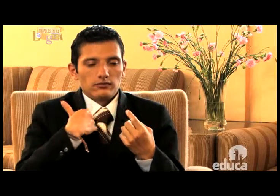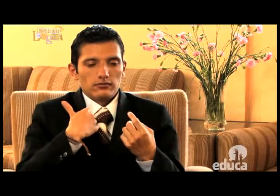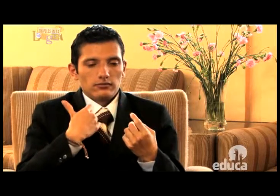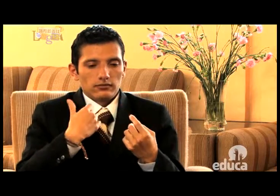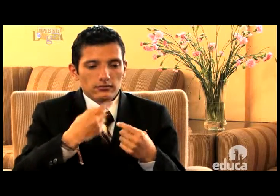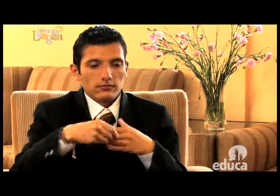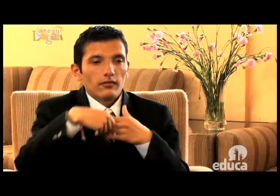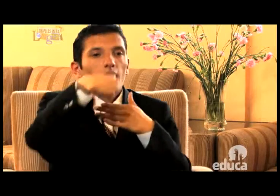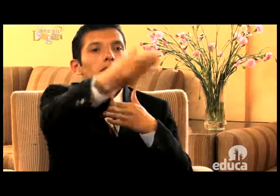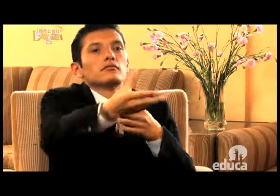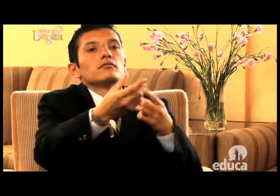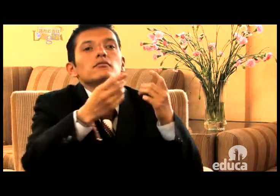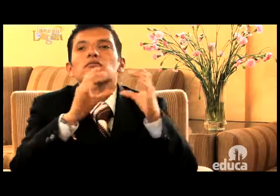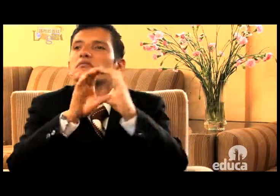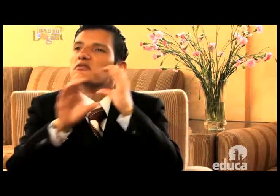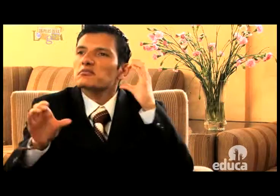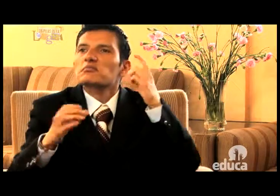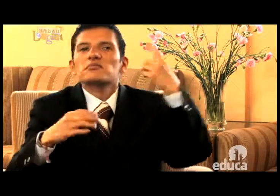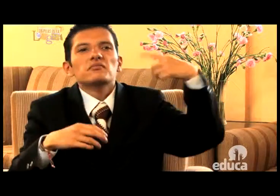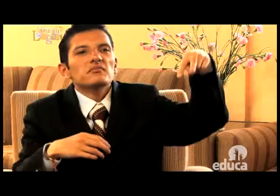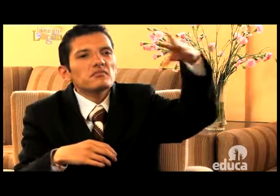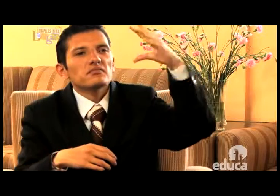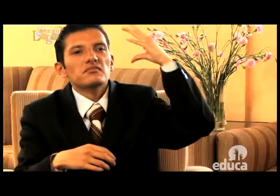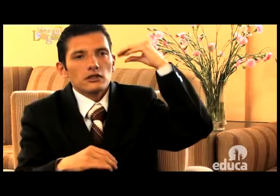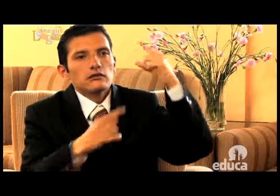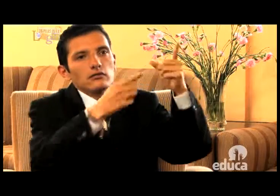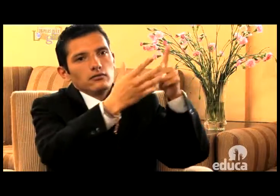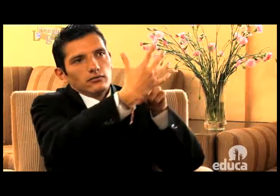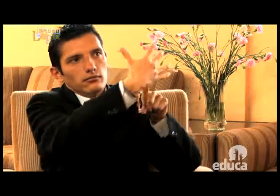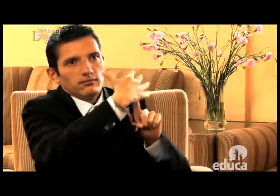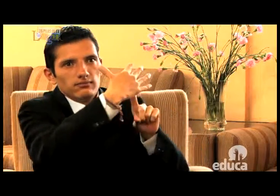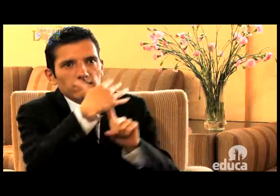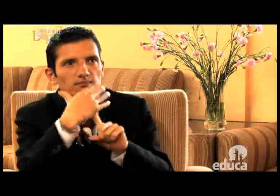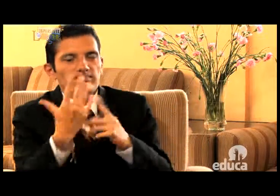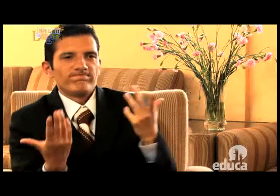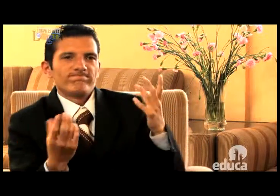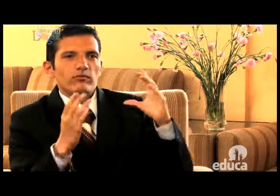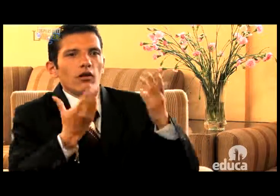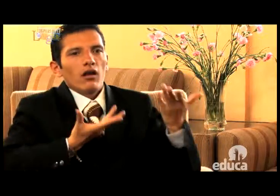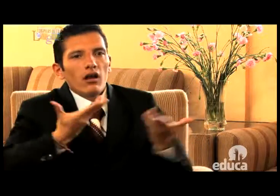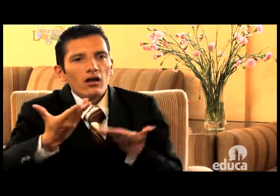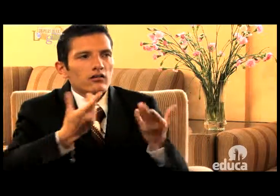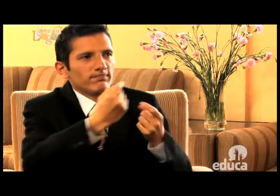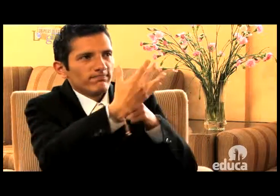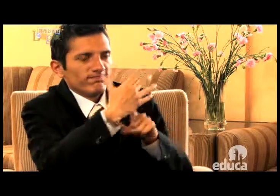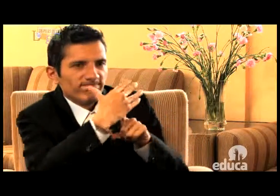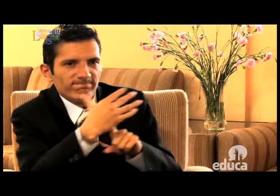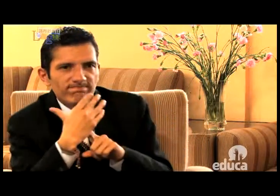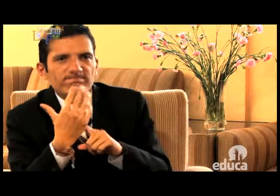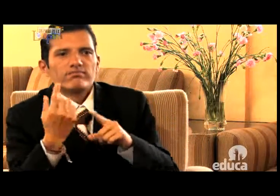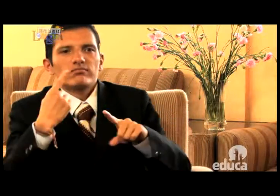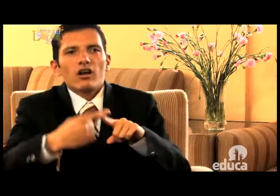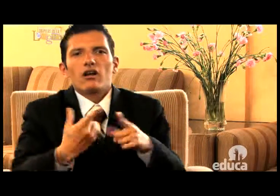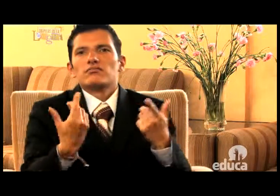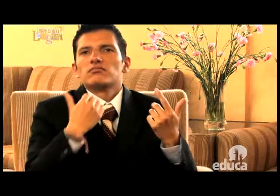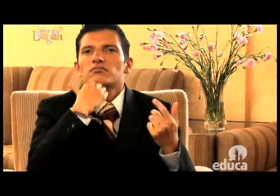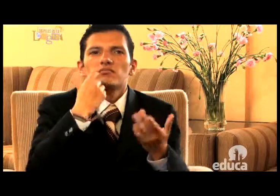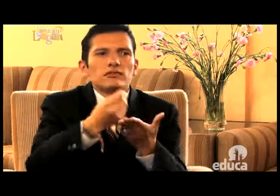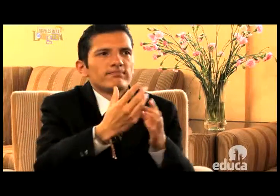Cuando salía a la calle me sentía muy discriminado. Por ejemplo, en el bus, con las personas oyentes, pero con